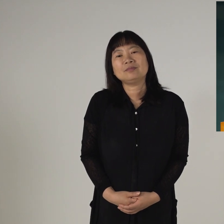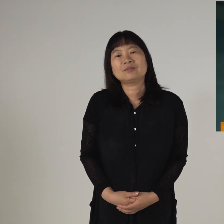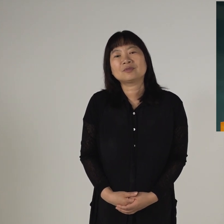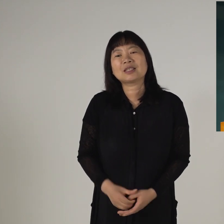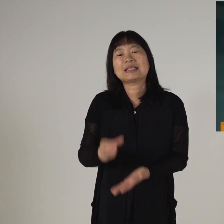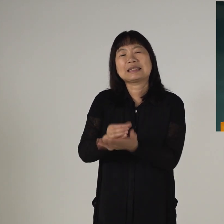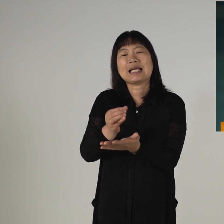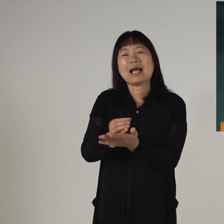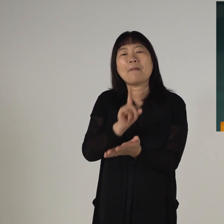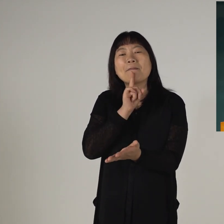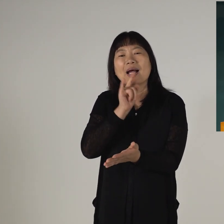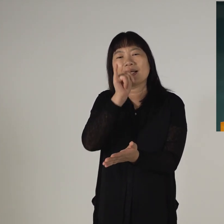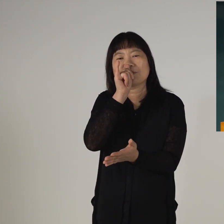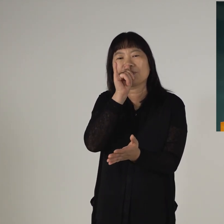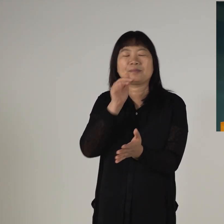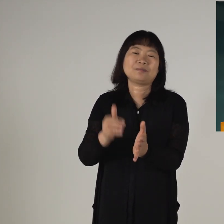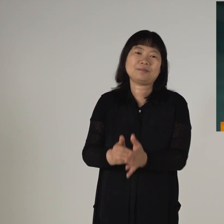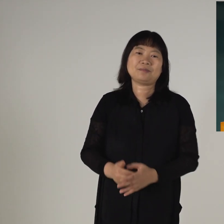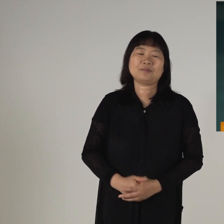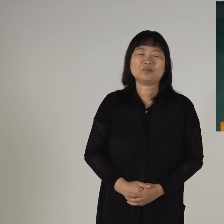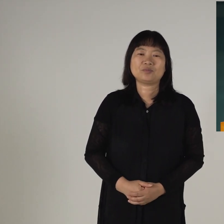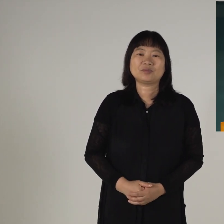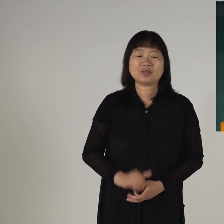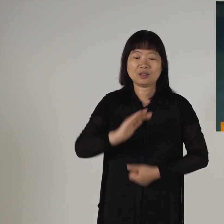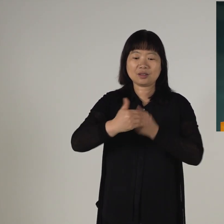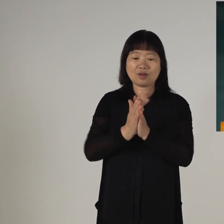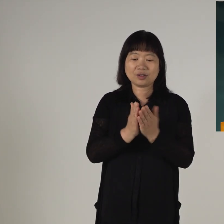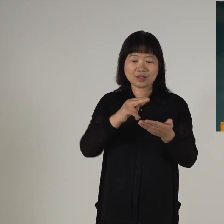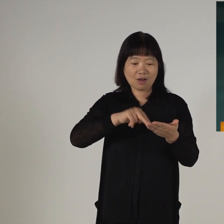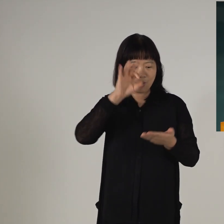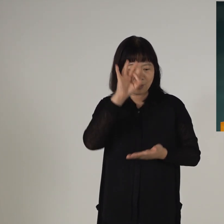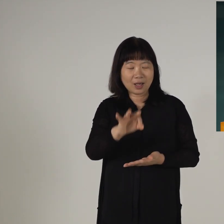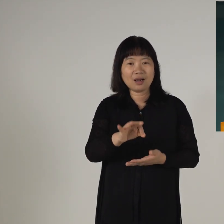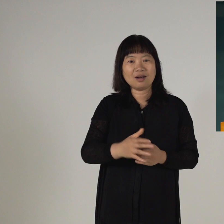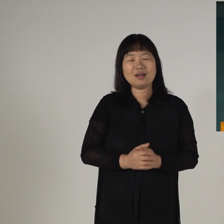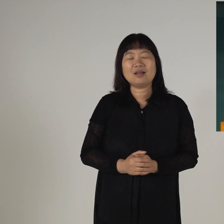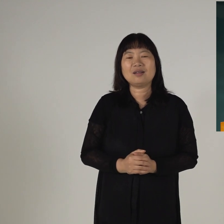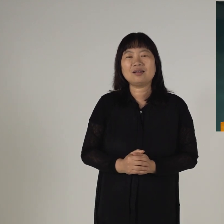잔 얘기를 꺼내서요. 잔. 근데 성경에는